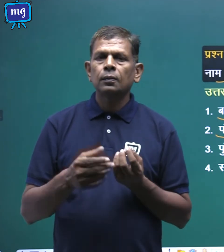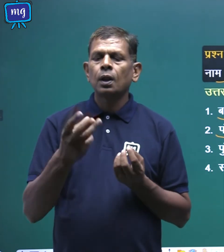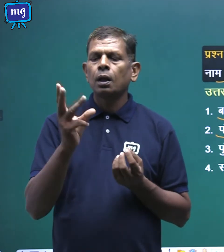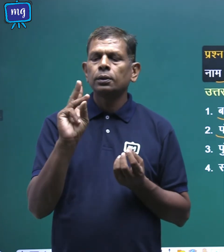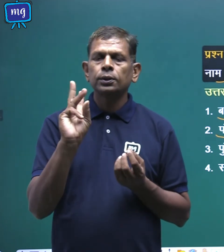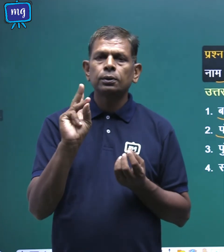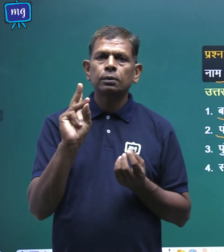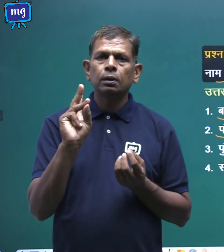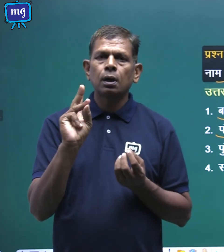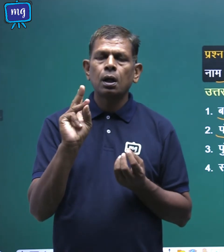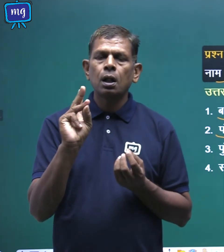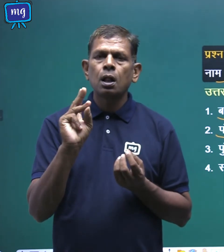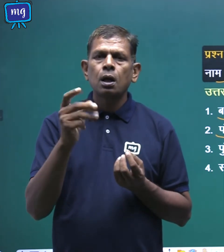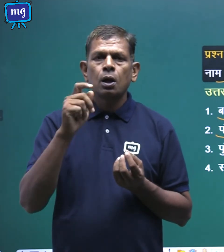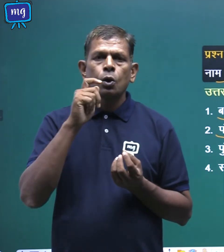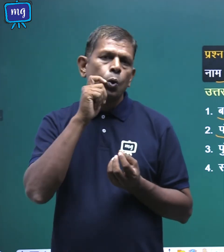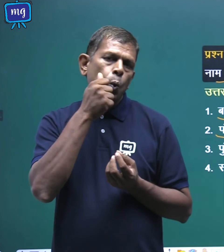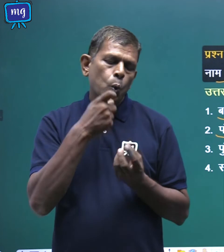तीसरा पुंकेसर